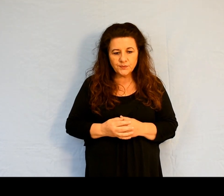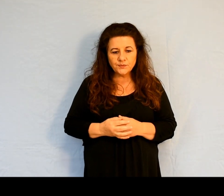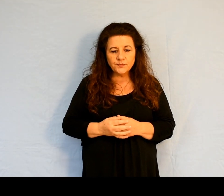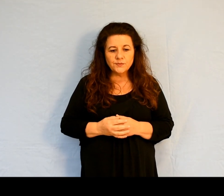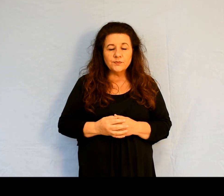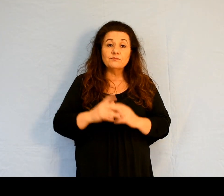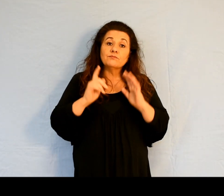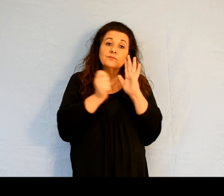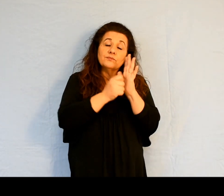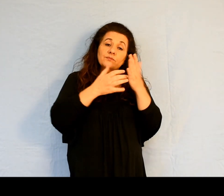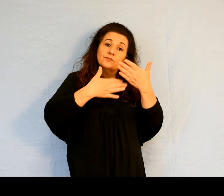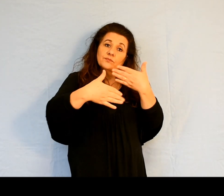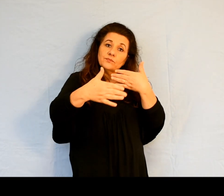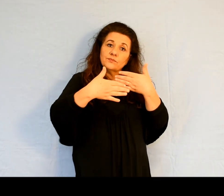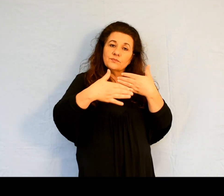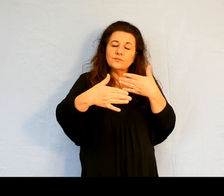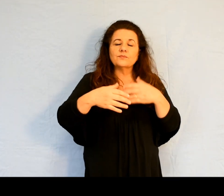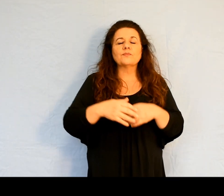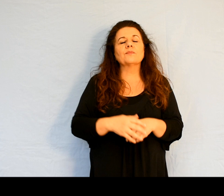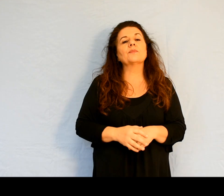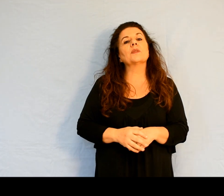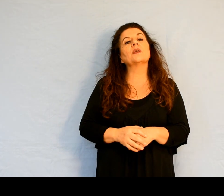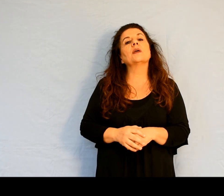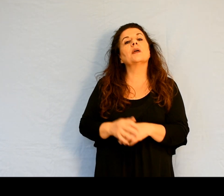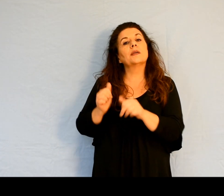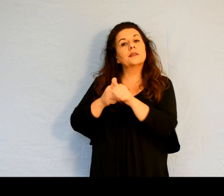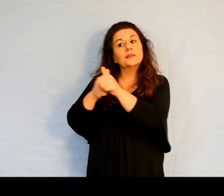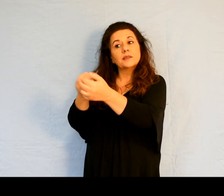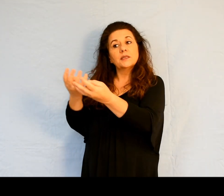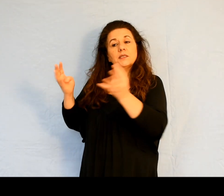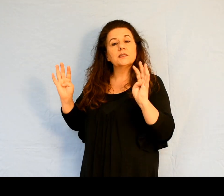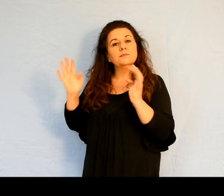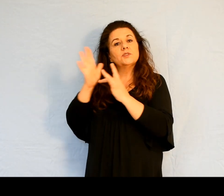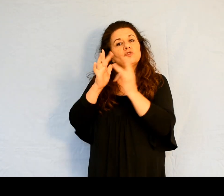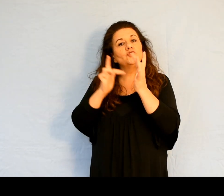En ce temps-là, Jésus disait à ses disciples,